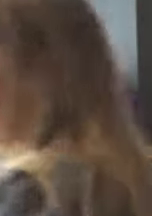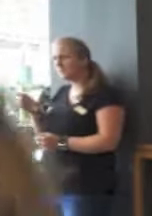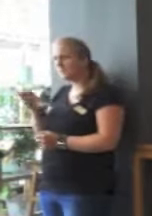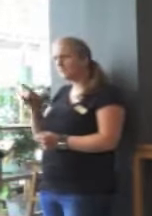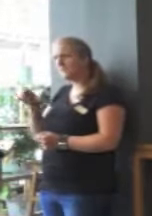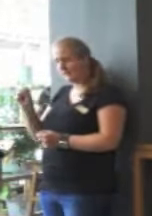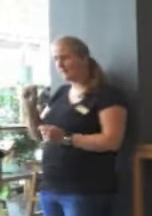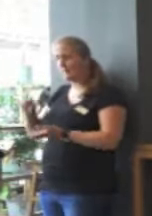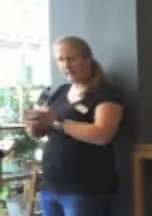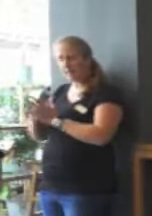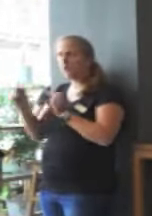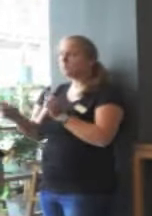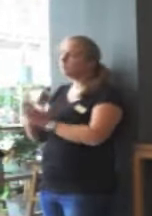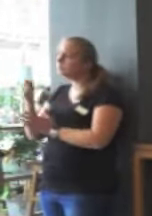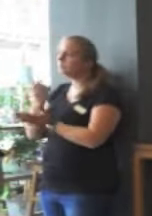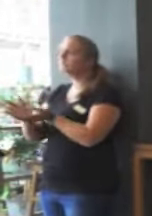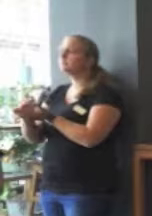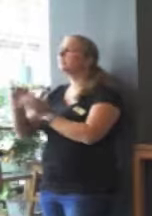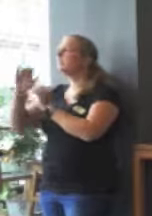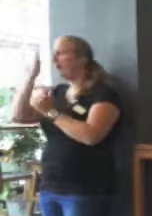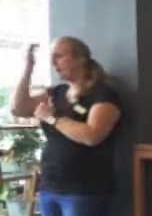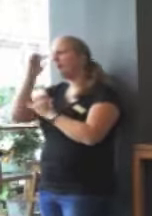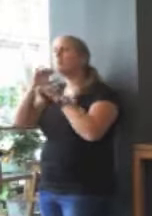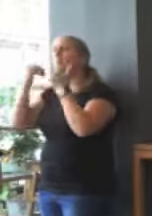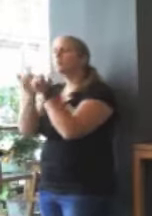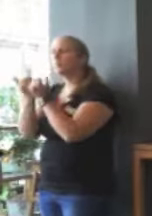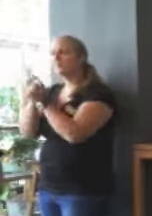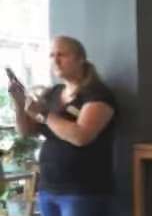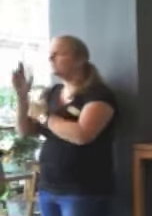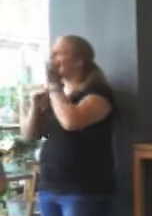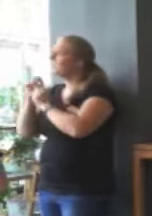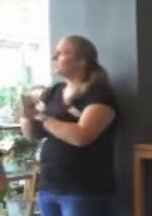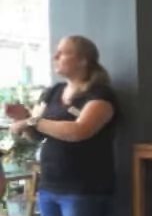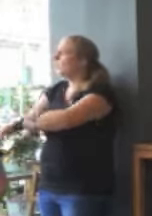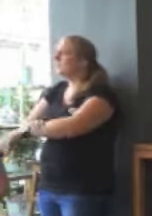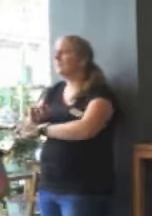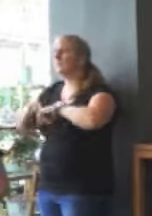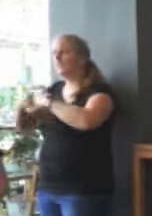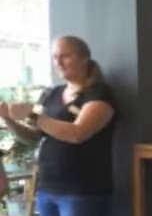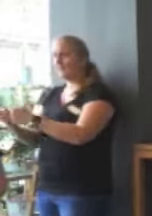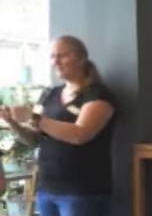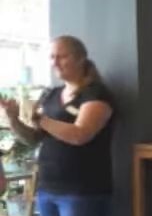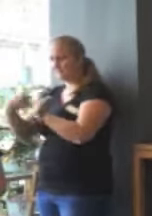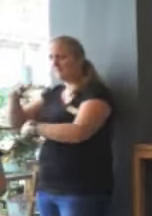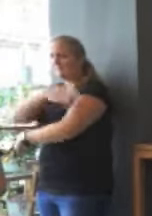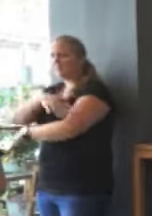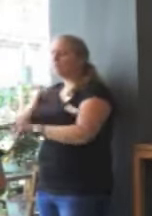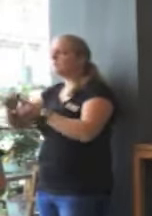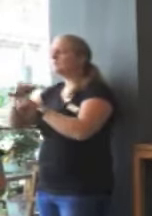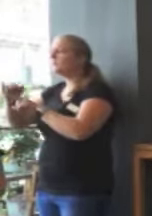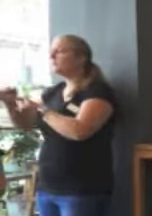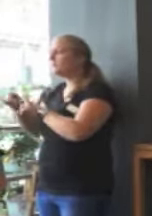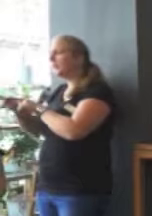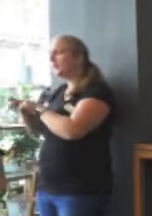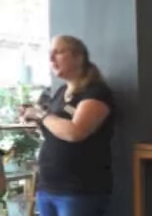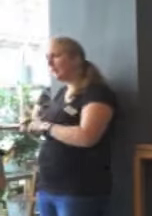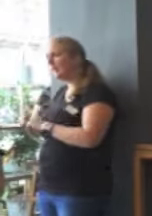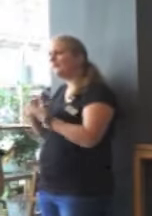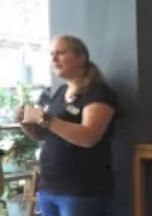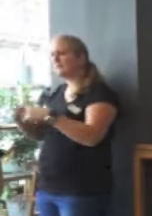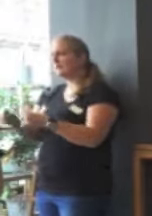tala om äldreomsorg. Och det här handlar ju egentligen om kompetensutveckling hos personal i alla olika verksamheter. Så du får